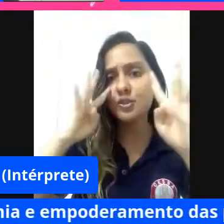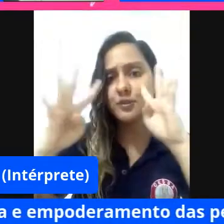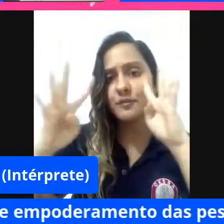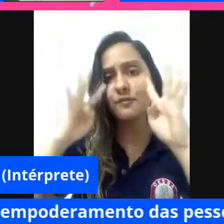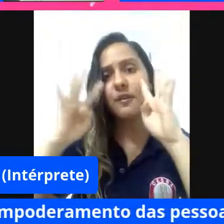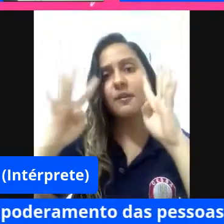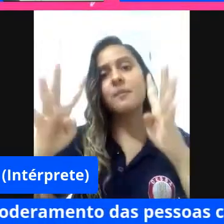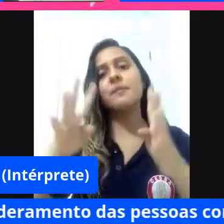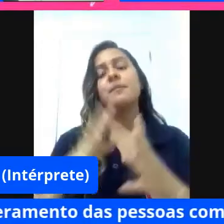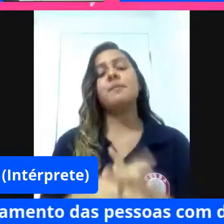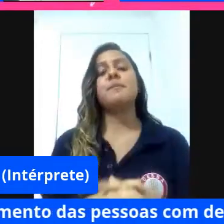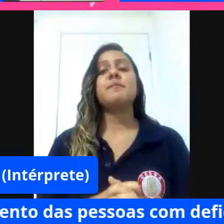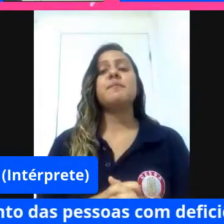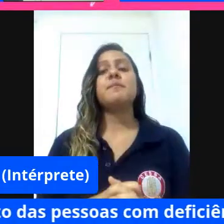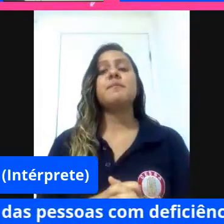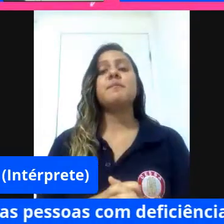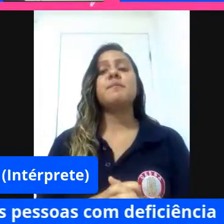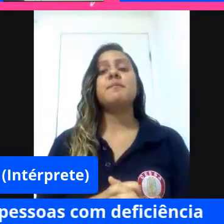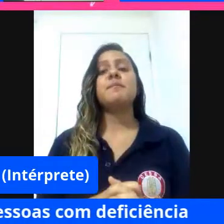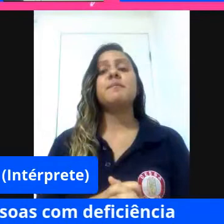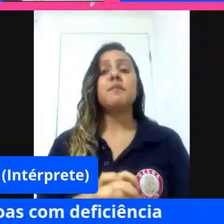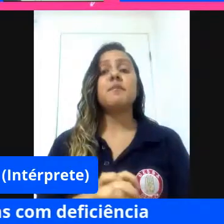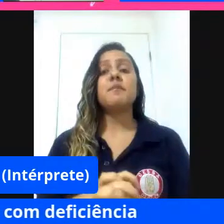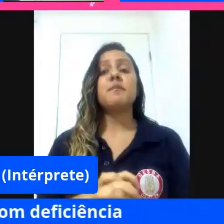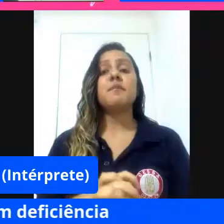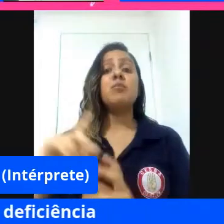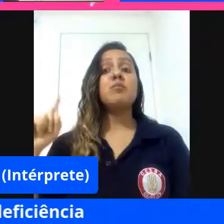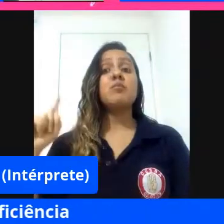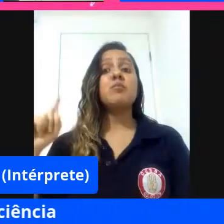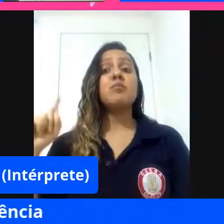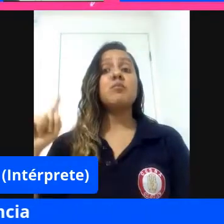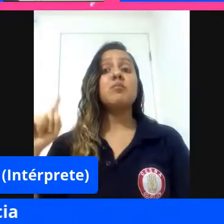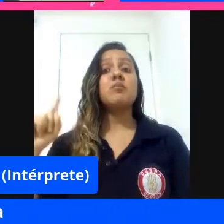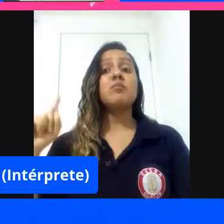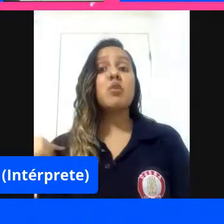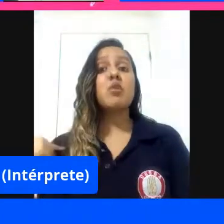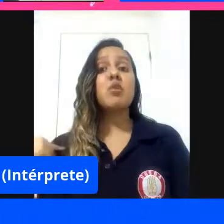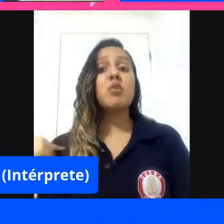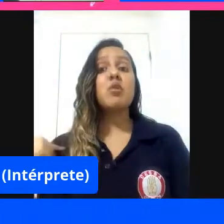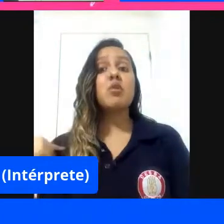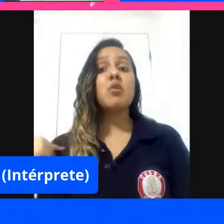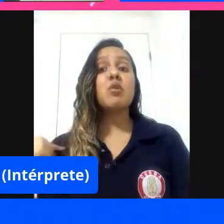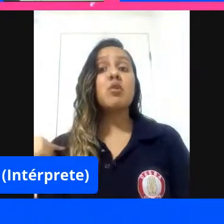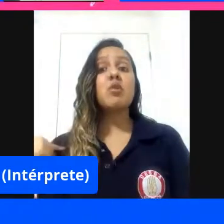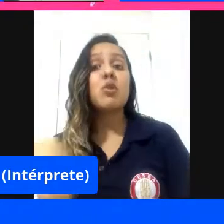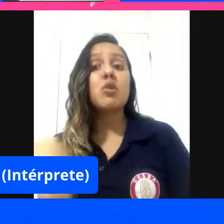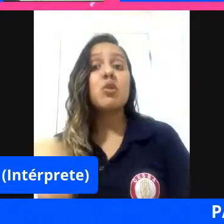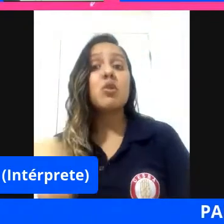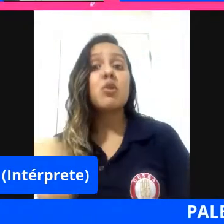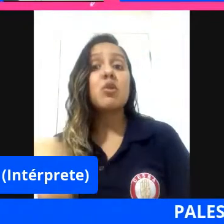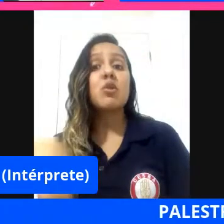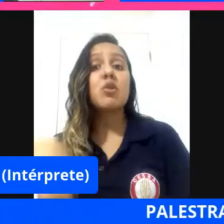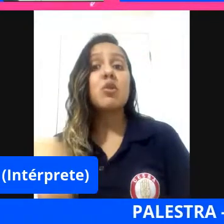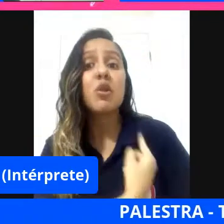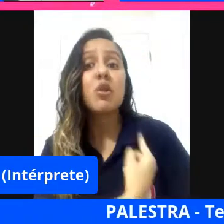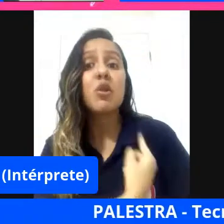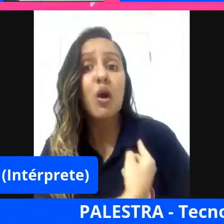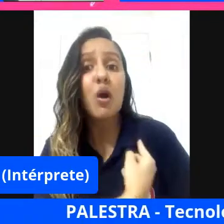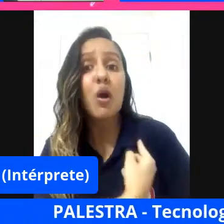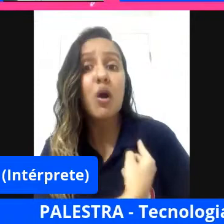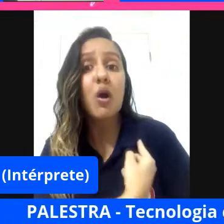de pensamentos, né? Mas, enfim, eu acho que o importante, né, nesse momento, para mim, são duas coisas. A